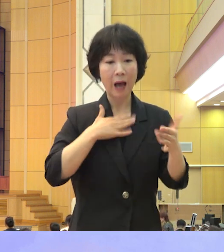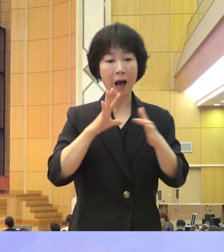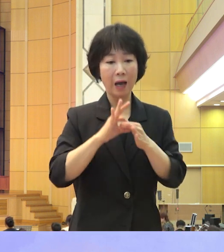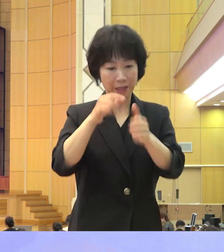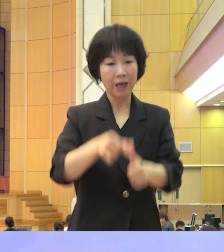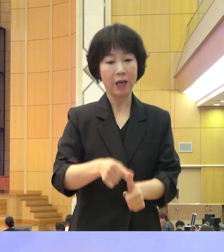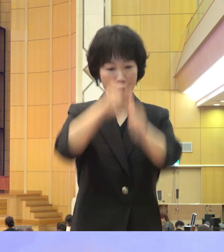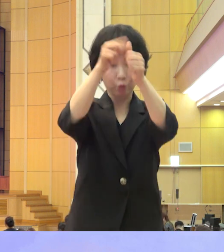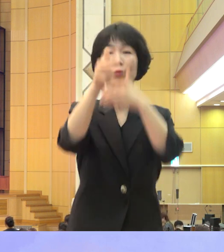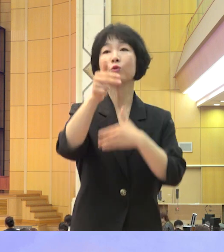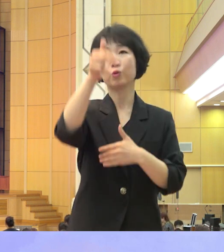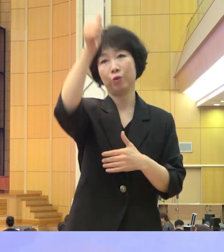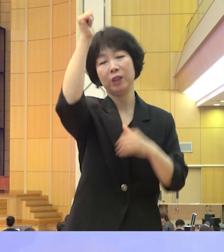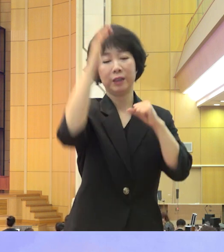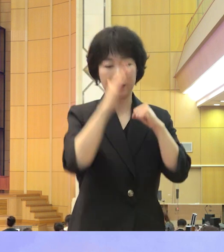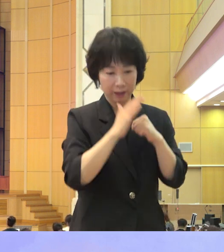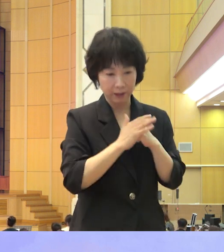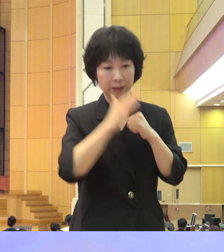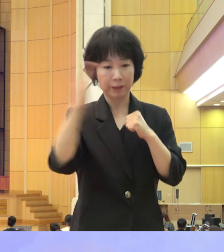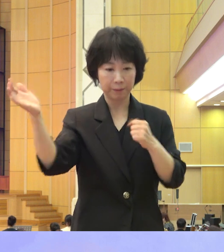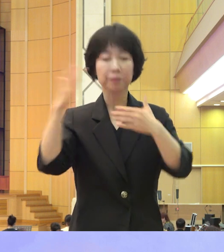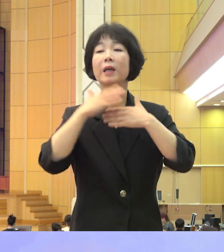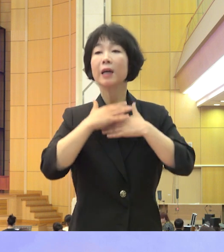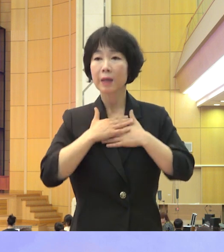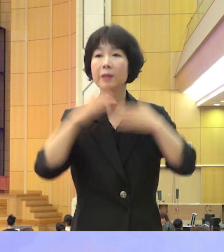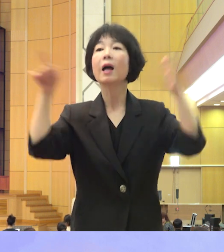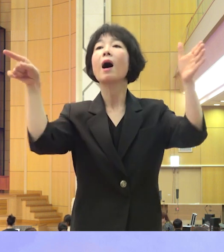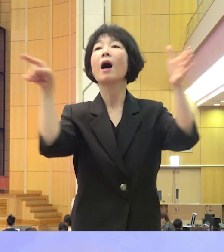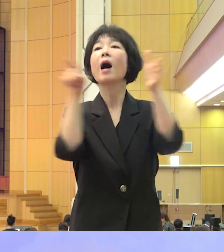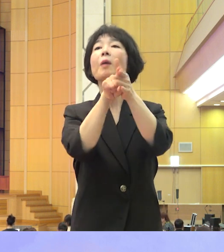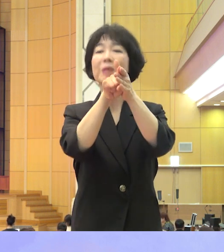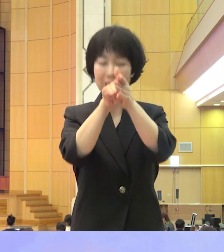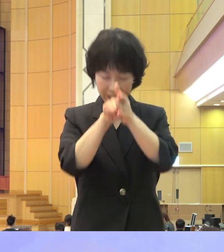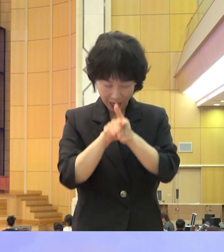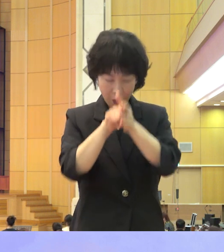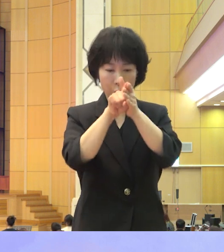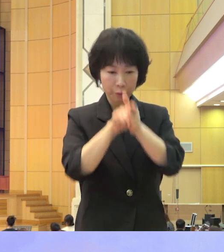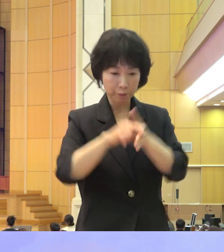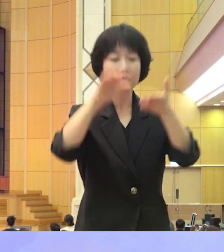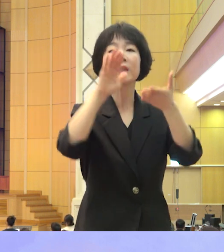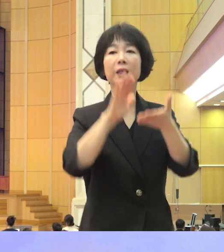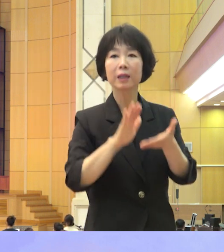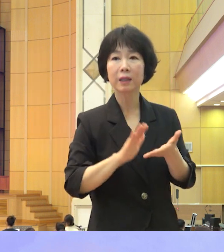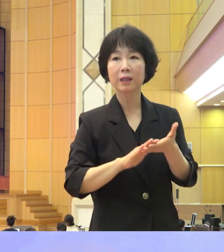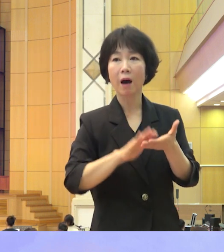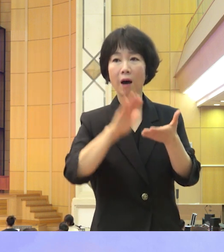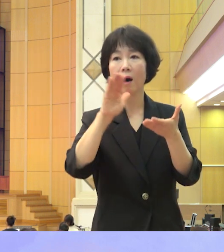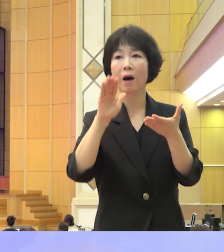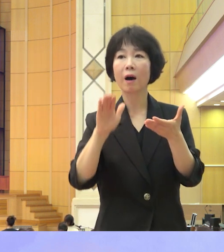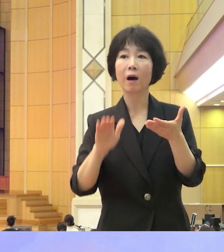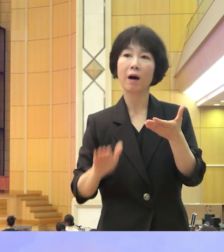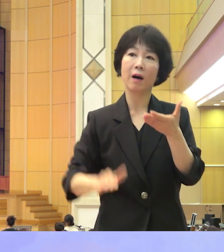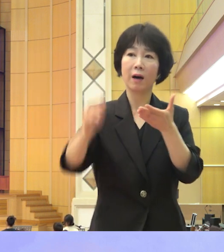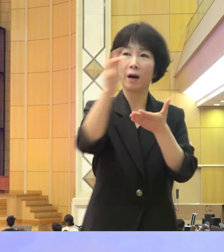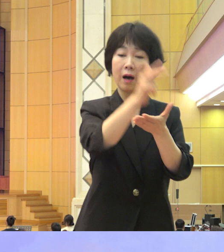주님 나의 구주이시니 나 믿사옵니다.